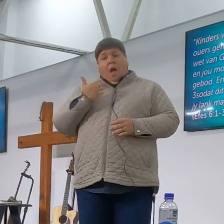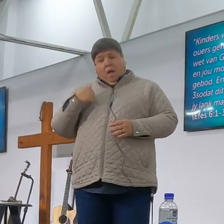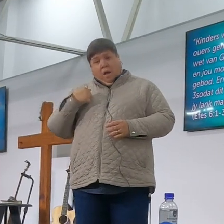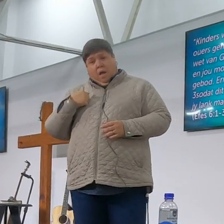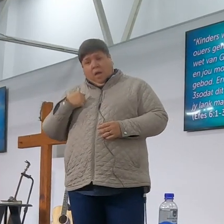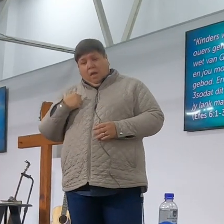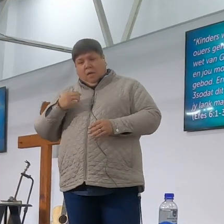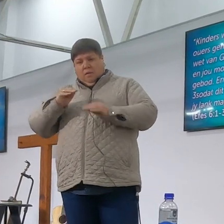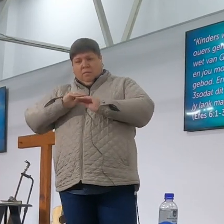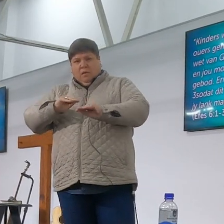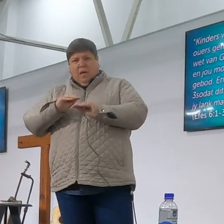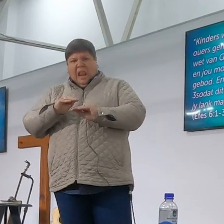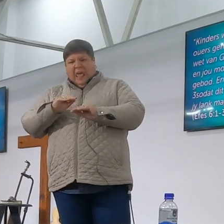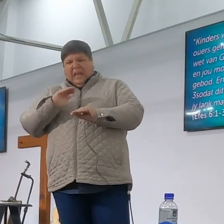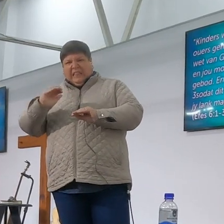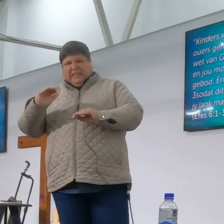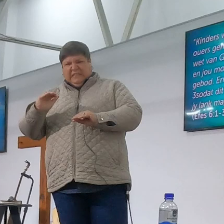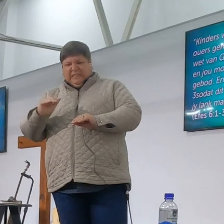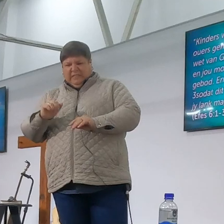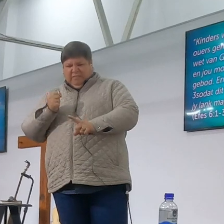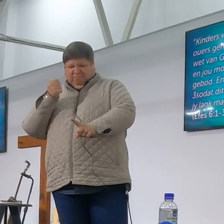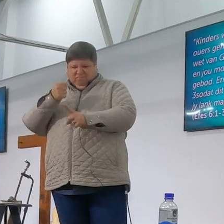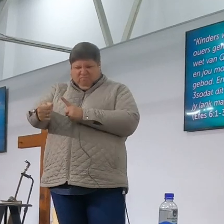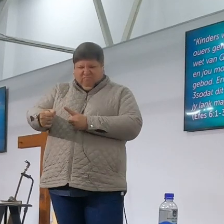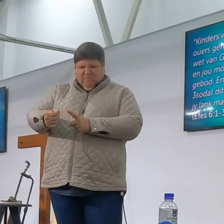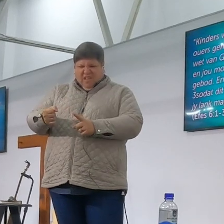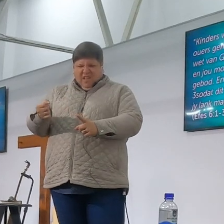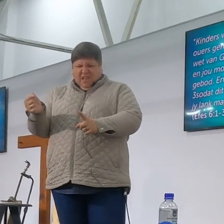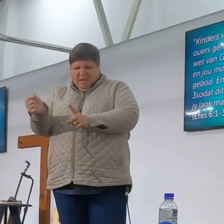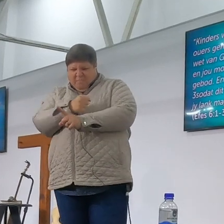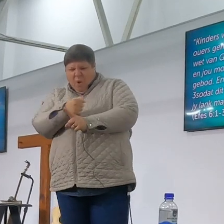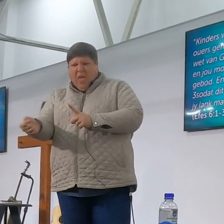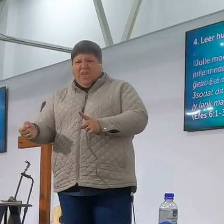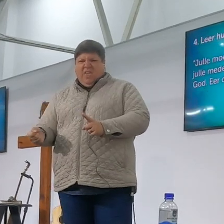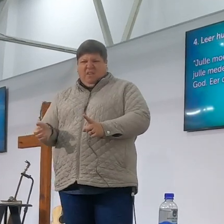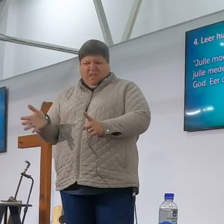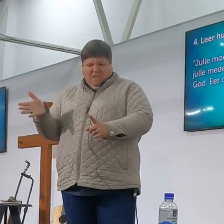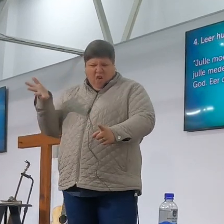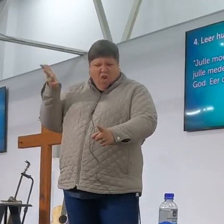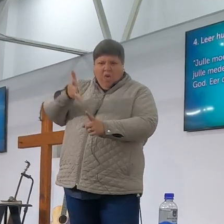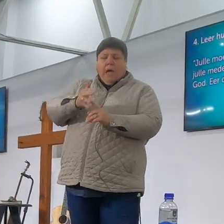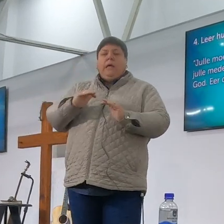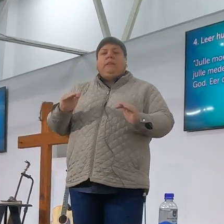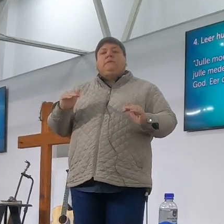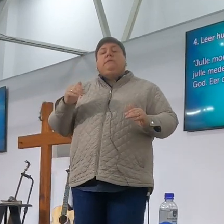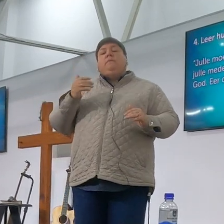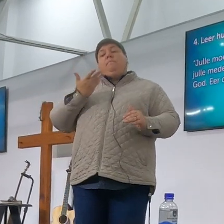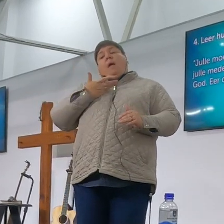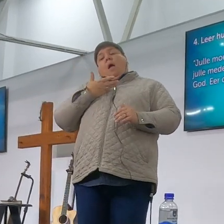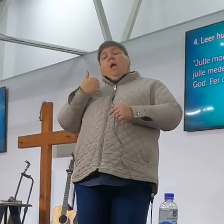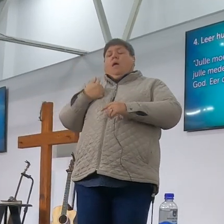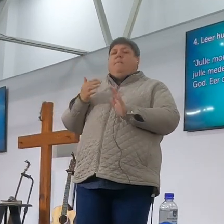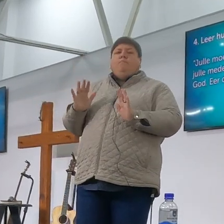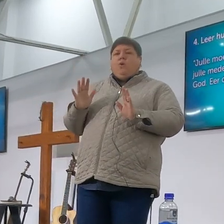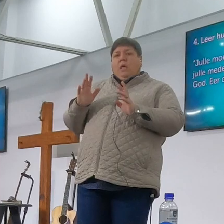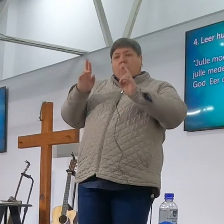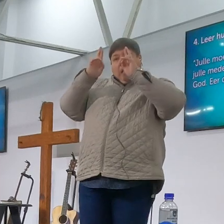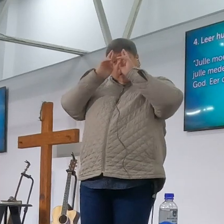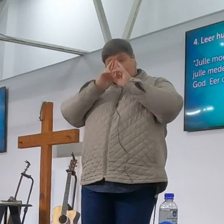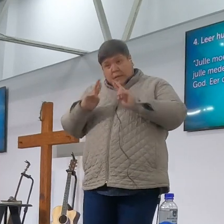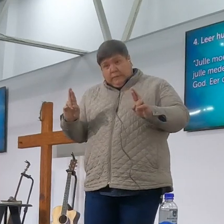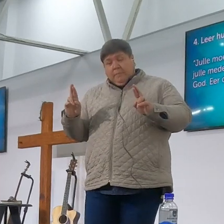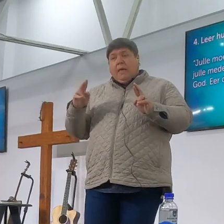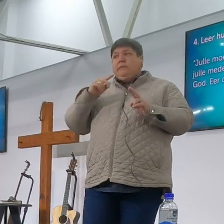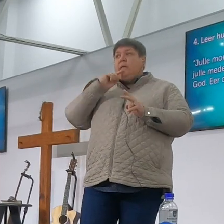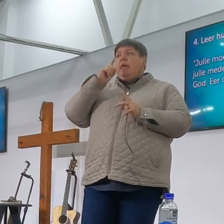hulle weerbarstig raak en opstandig raak nie, en dis belangrik. Nou kom ons praat 'n bietjie oor respek. Hoekom is respek belangrik? In 1 Petrus 2 vers